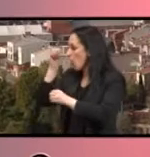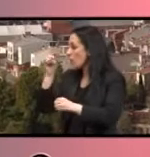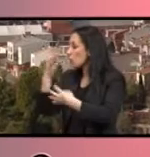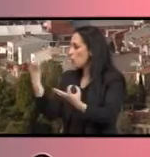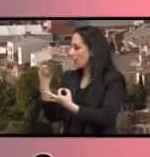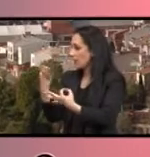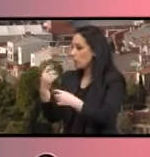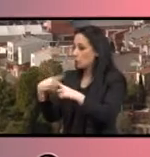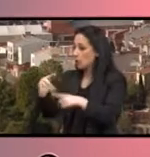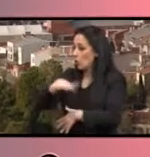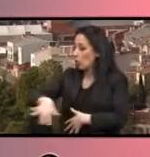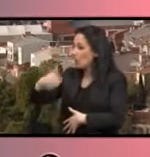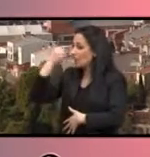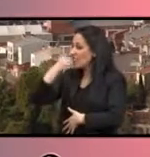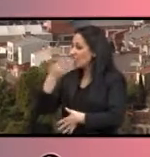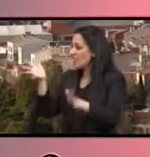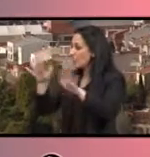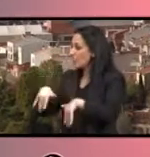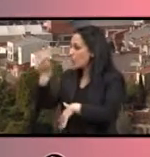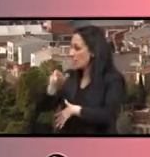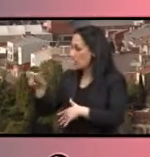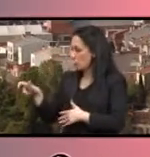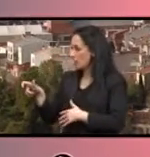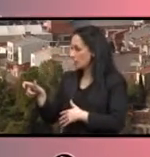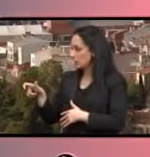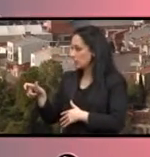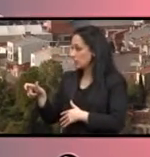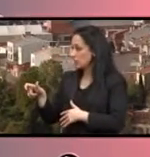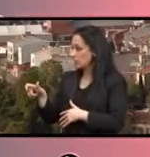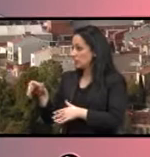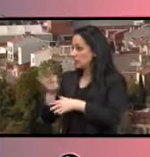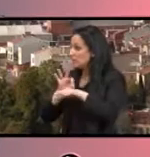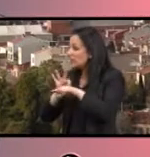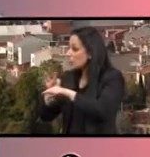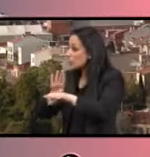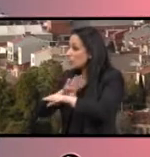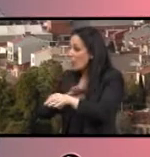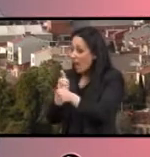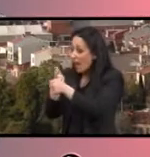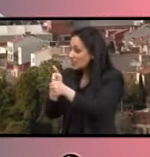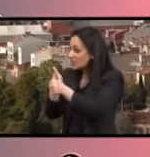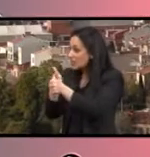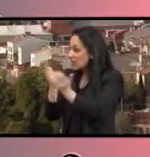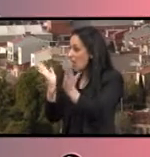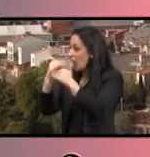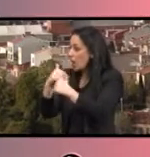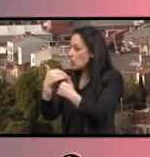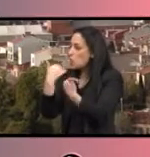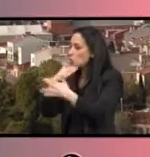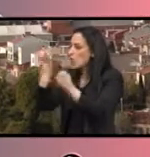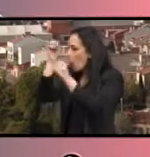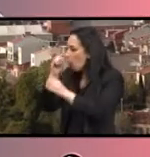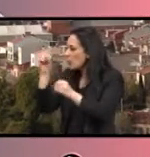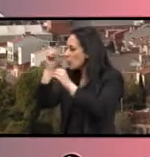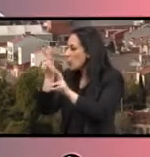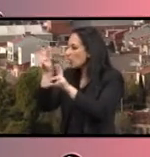aquí a Terrassa, només aquí a Terrassa, unes 10.000 persones es quedaran sense un servei d'assistència. Llavors, no sé què en penseu vosaltres el tema